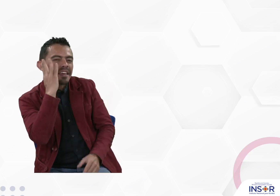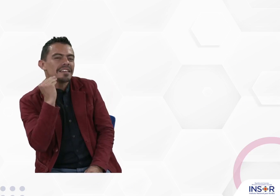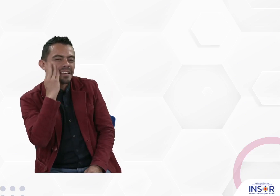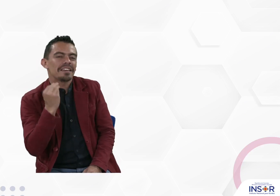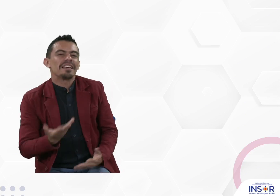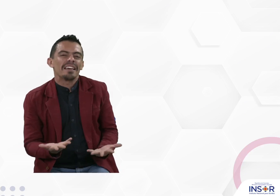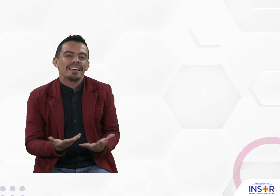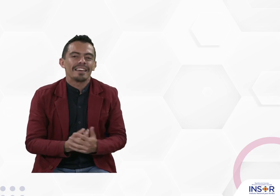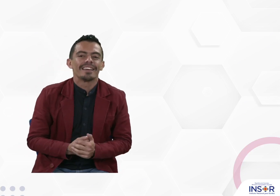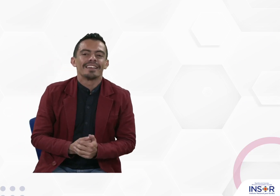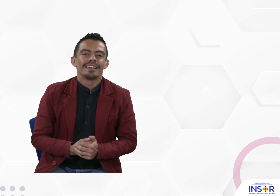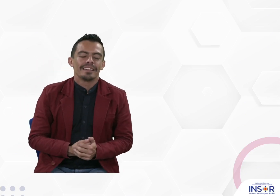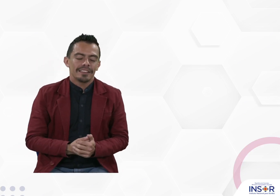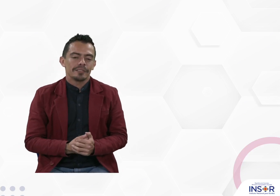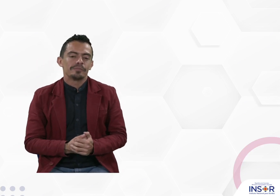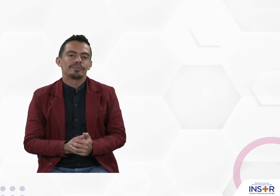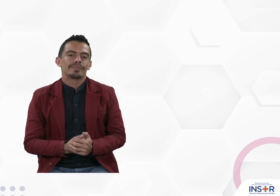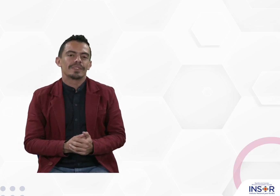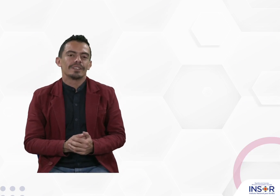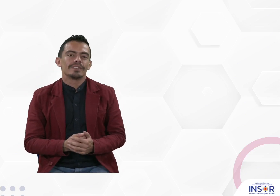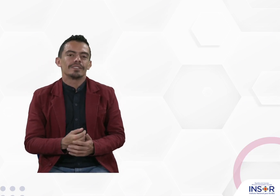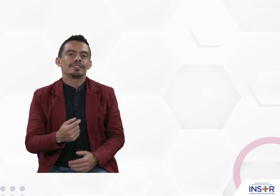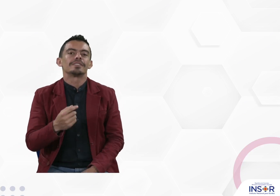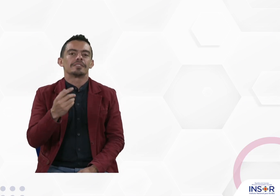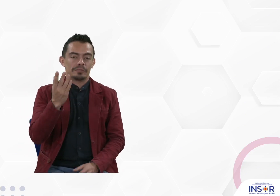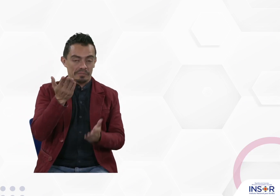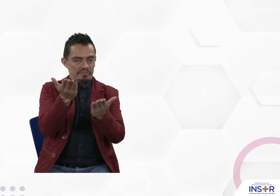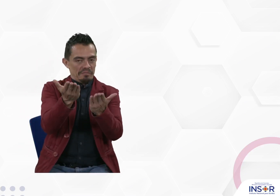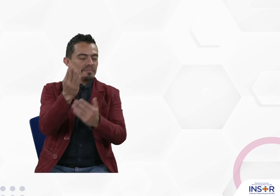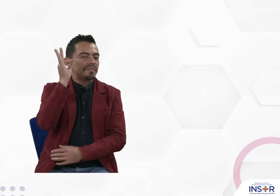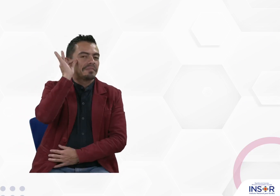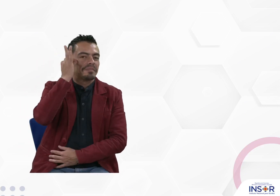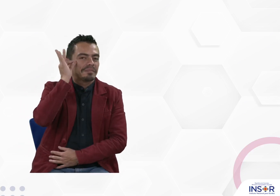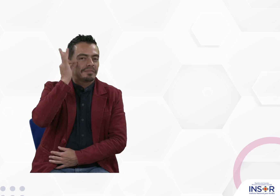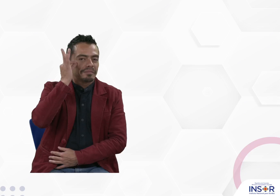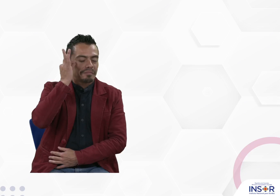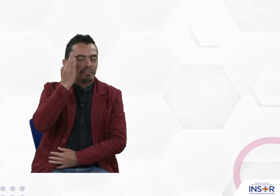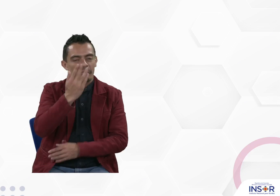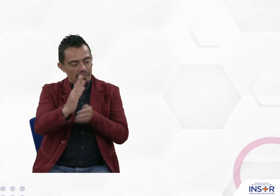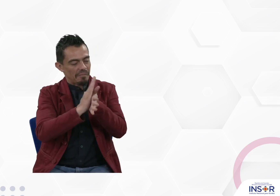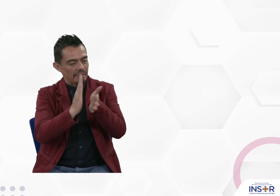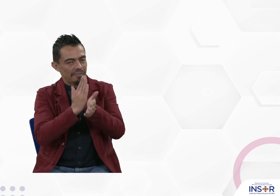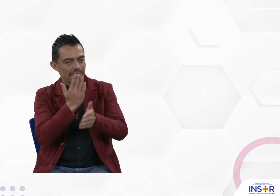y análisis de sus investigaciones. Le doy el paso a Edu.